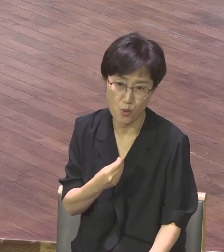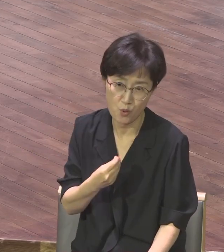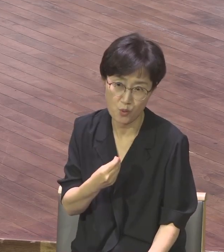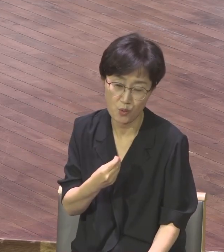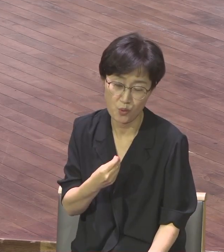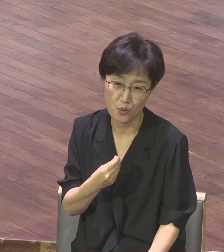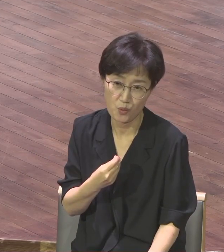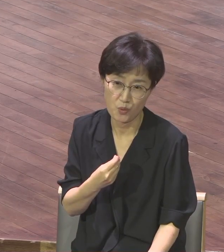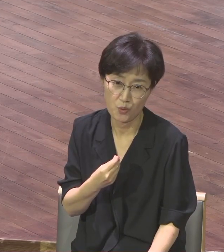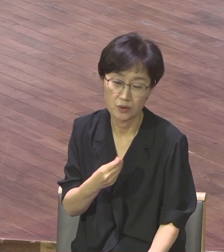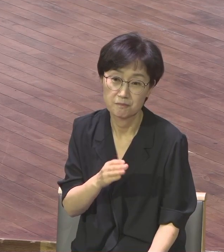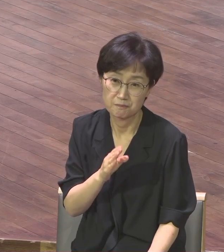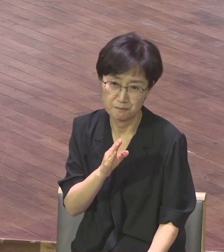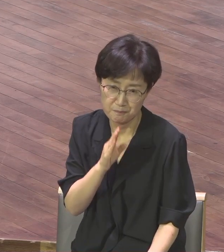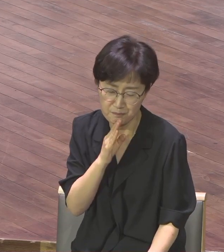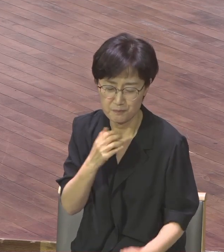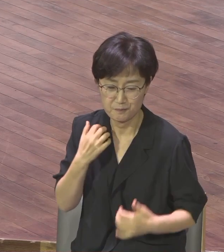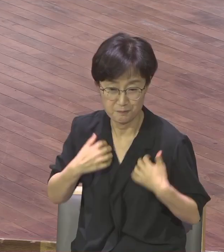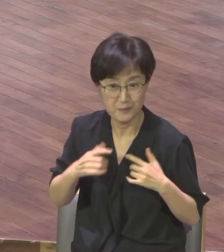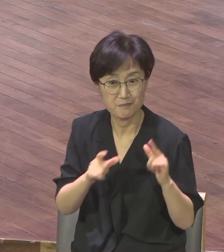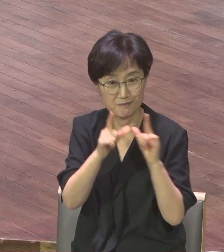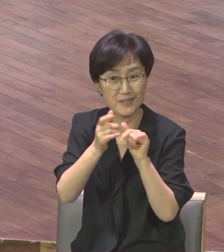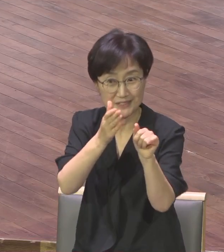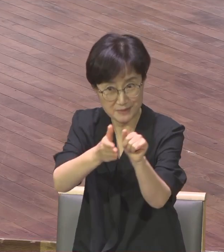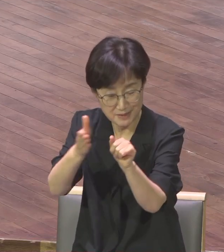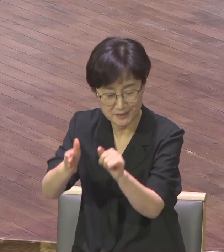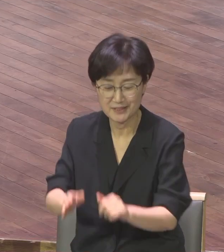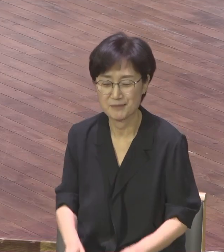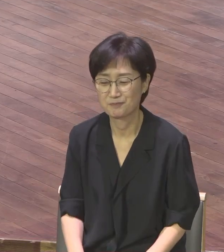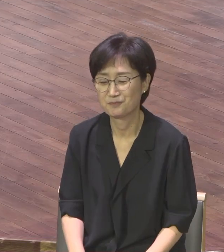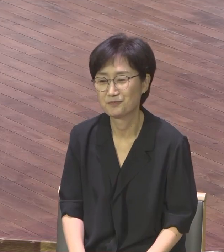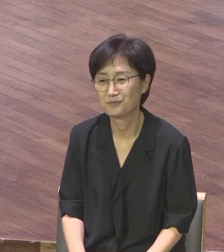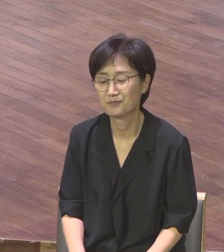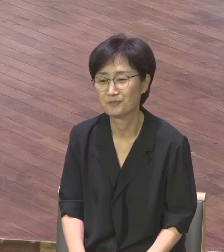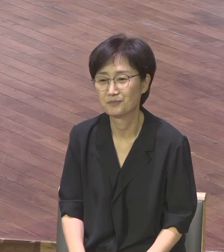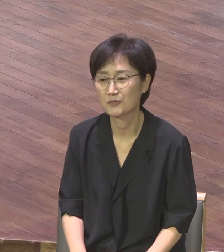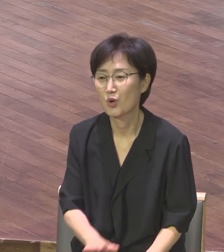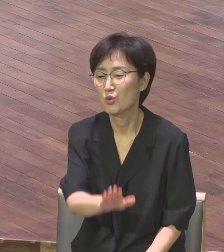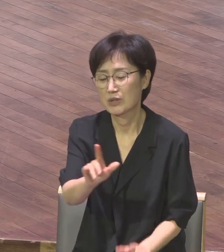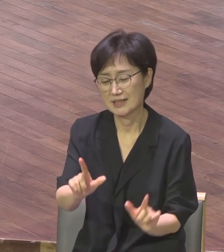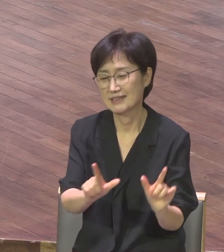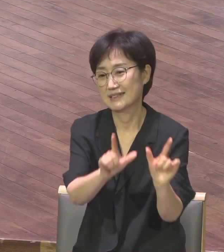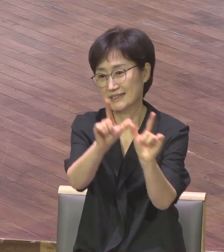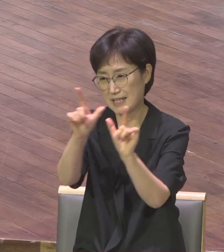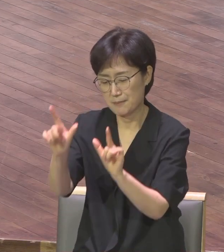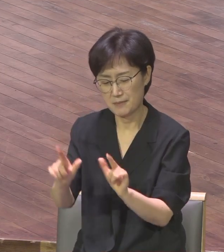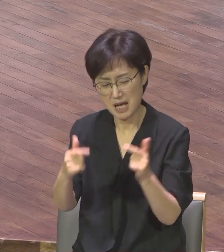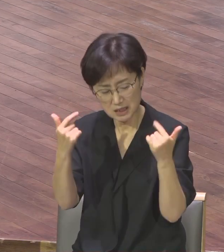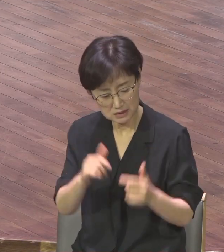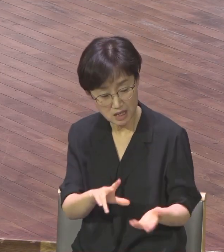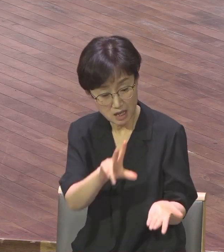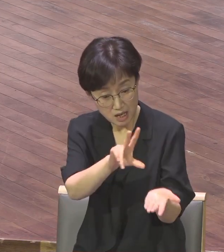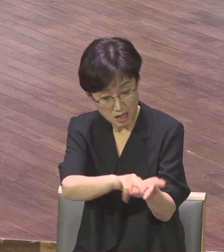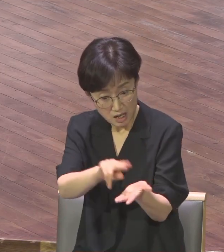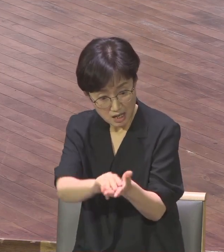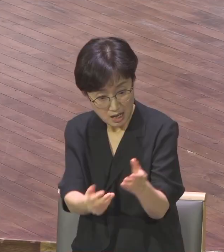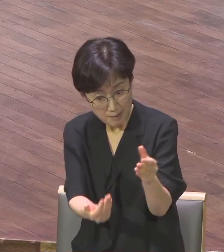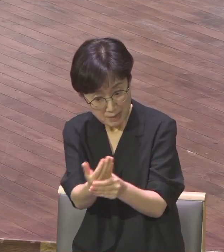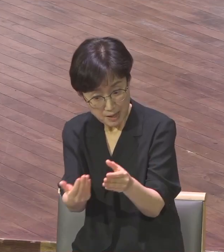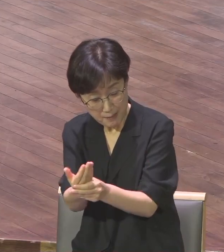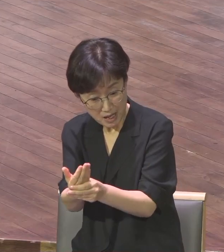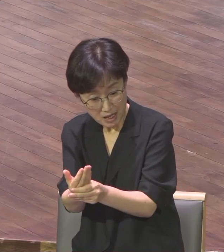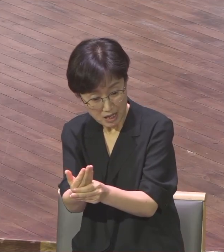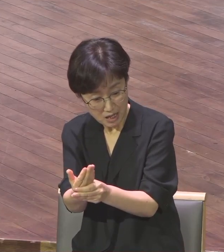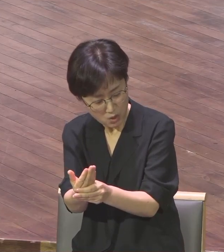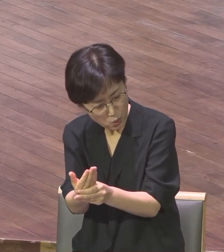다 누리시기를 바랍니다. 삶의 걸음마다, 문제 사건마다 예수